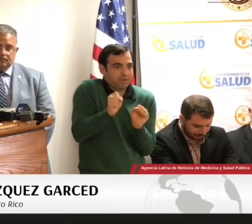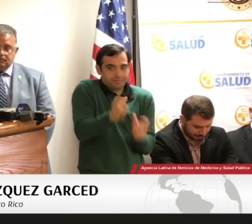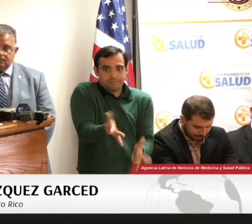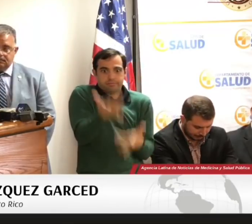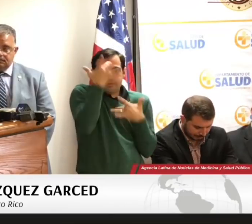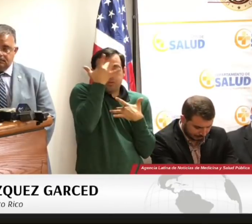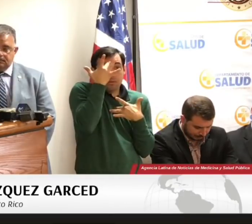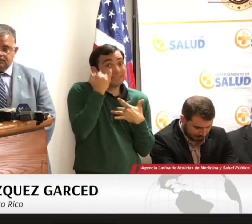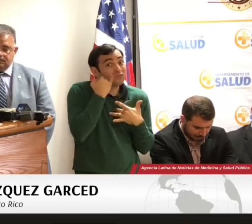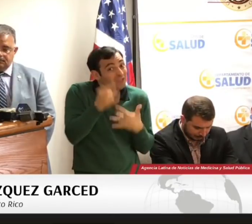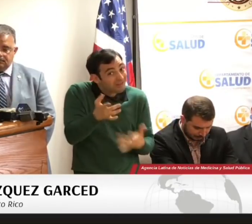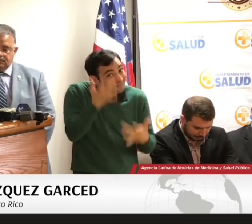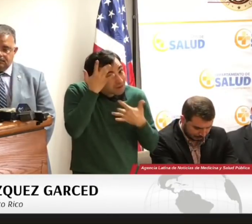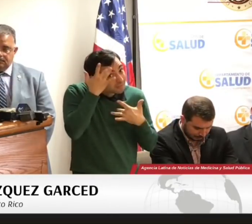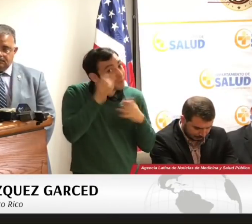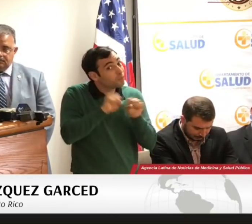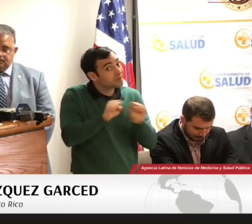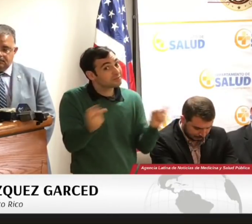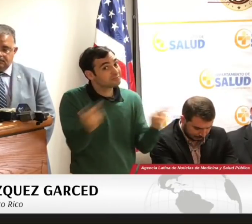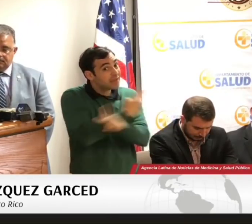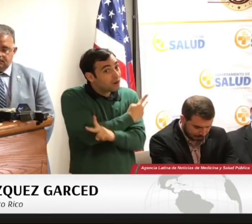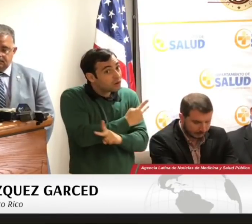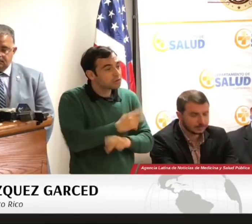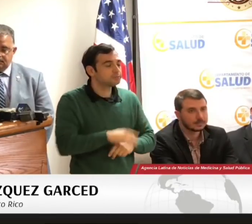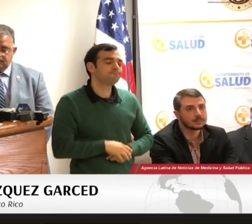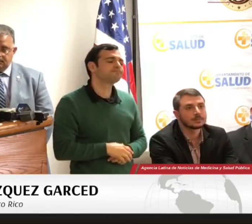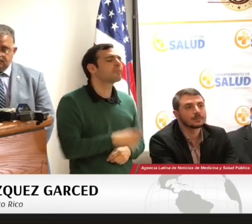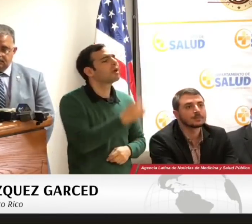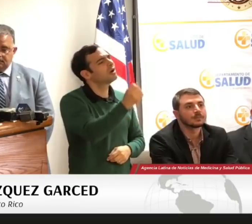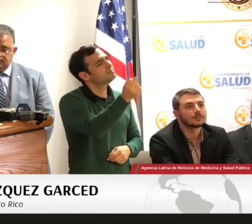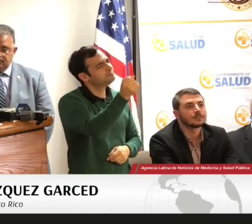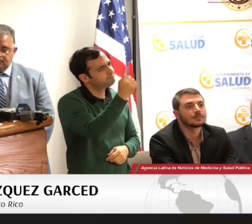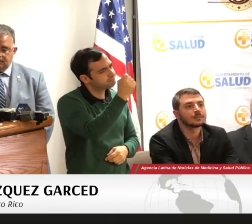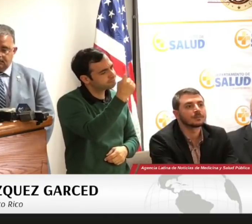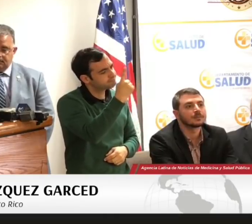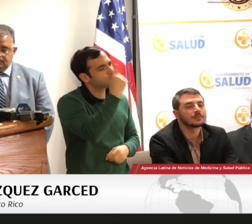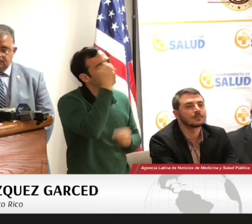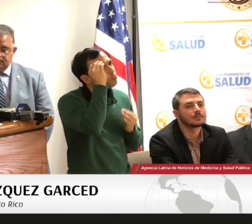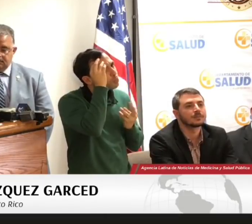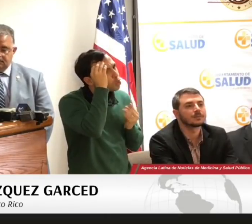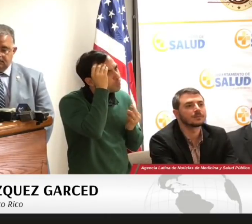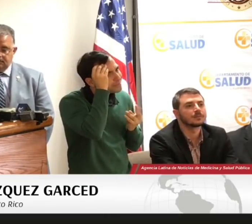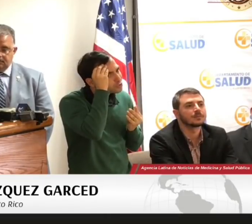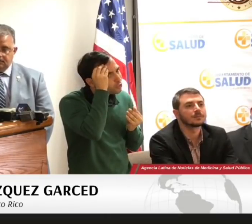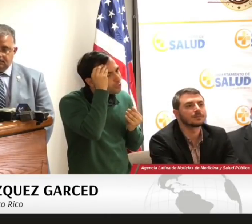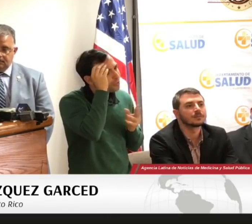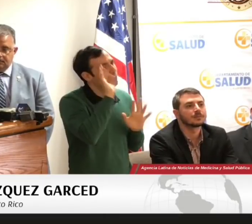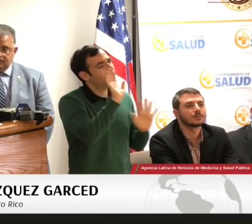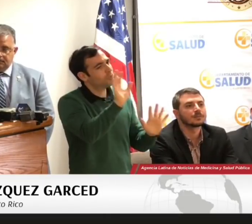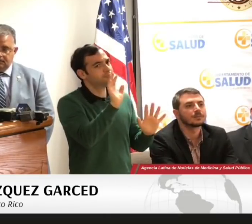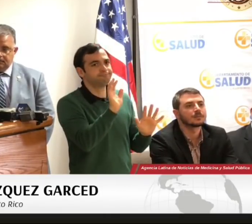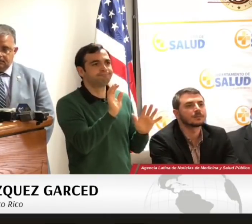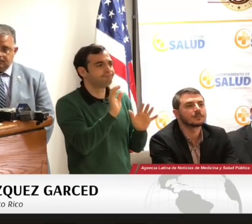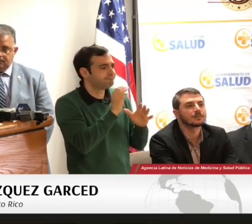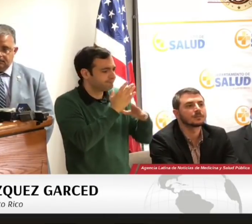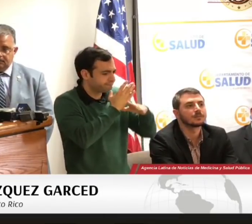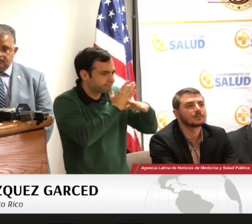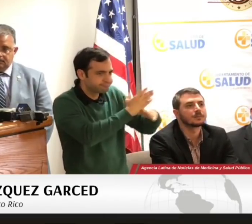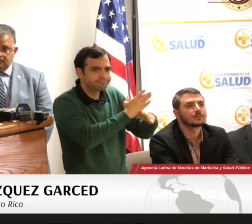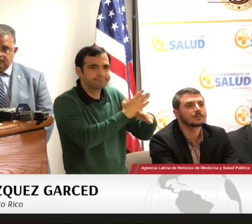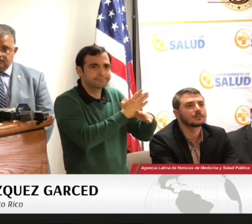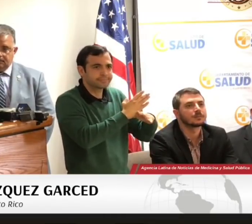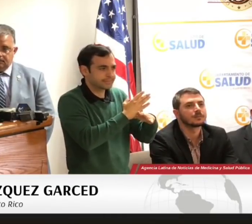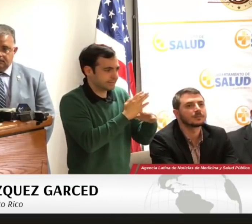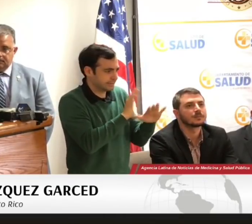grave para el país. Sí, entiendo, ¿verdad?, la preocupación. Lo que quiero expresar es que todas esas precauciones se han tomado por